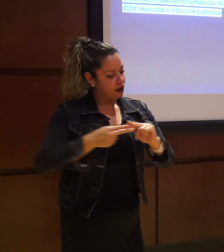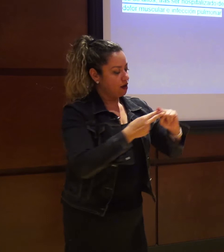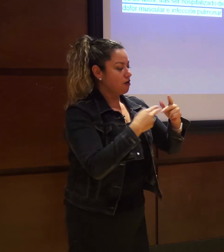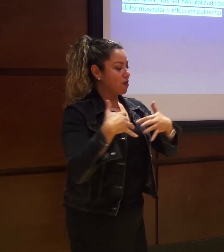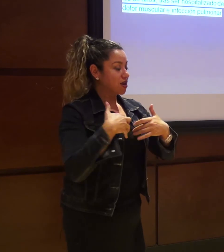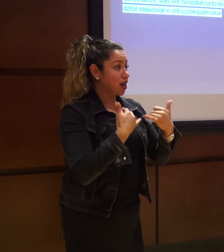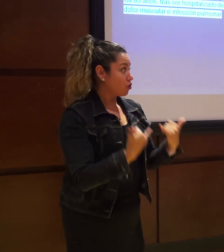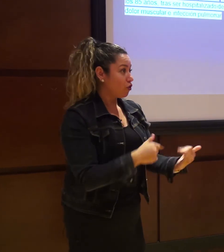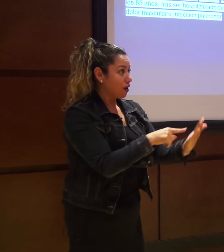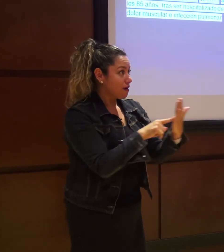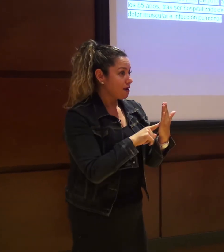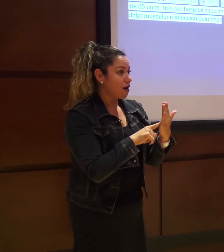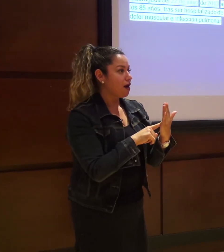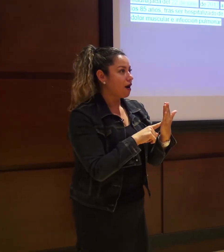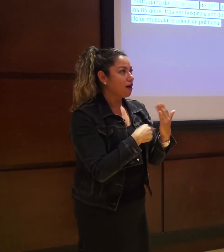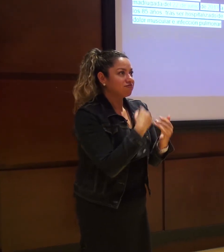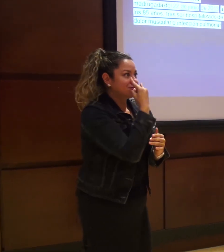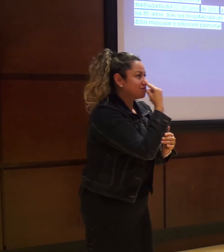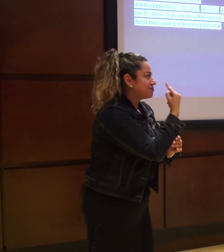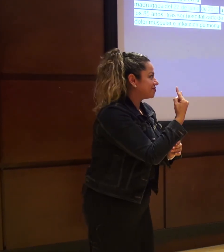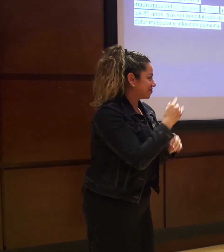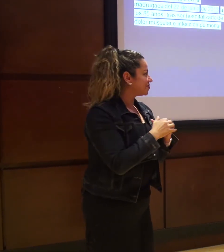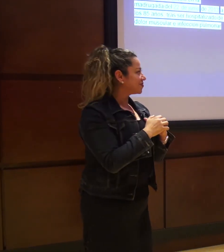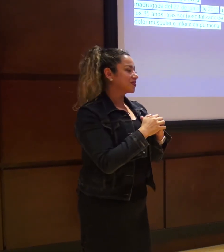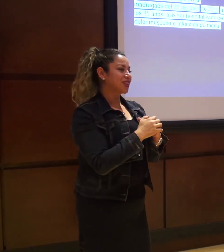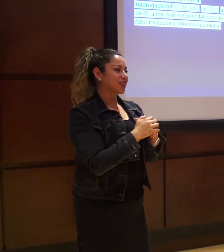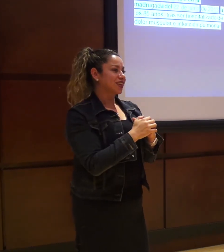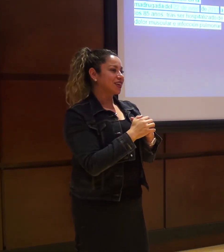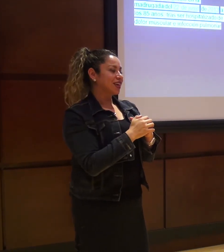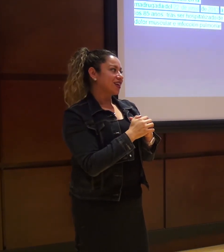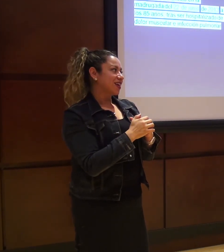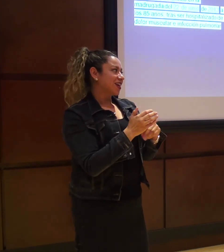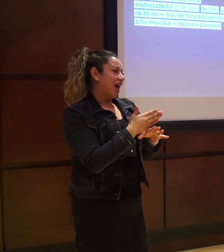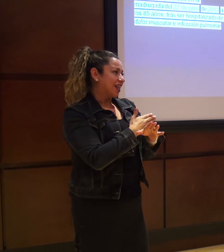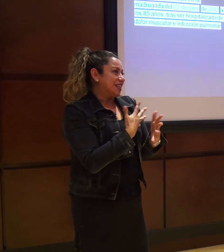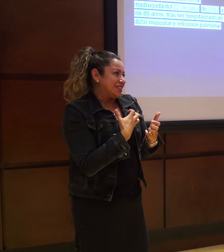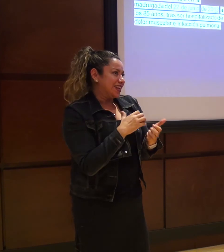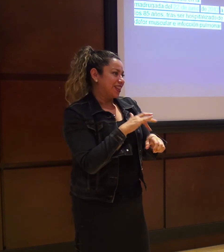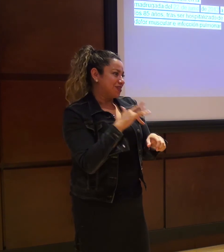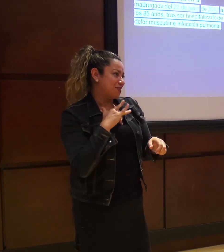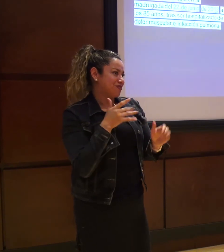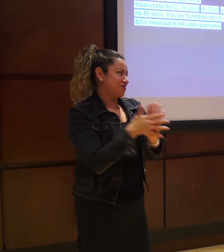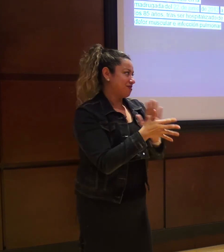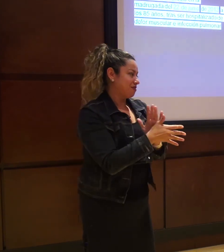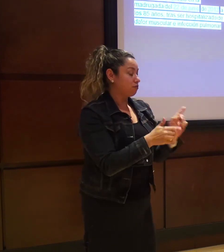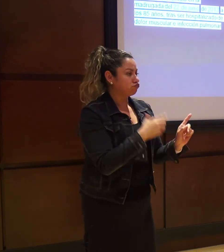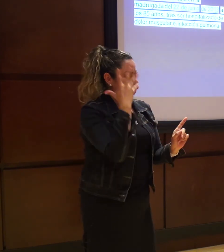pues, me llamó mucho la atención. Desafortunadamente no me consiguieron más temprano, pero fue muy bonito apreciar